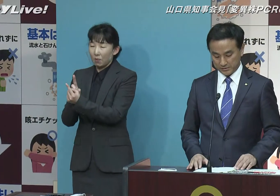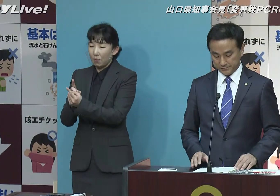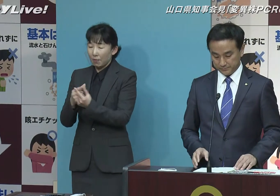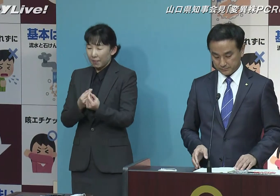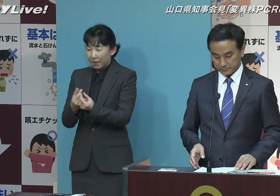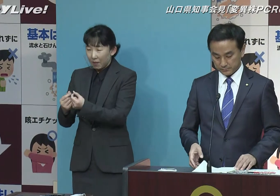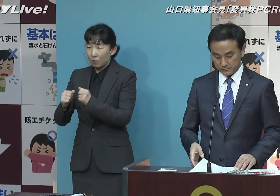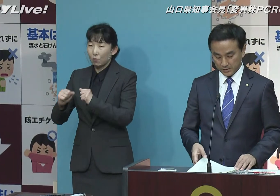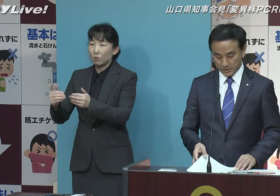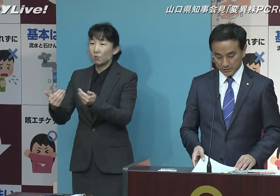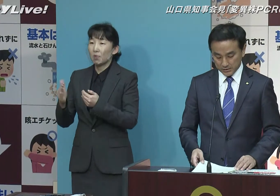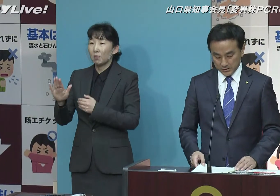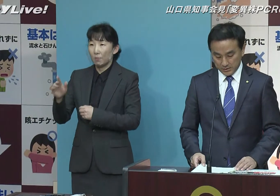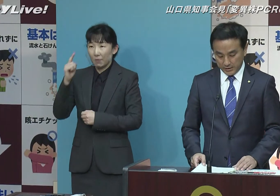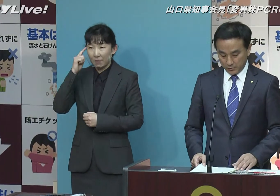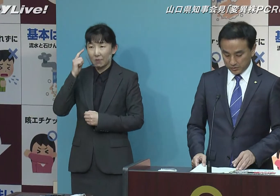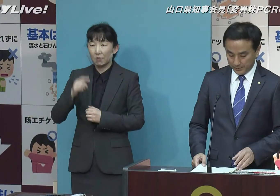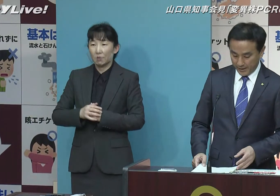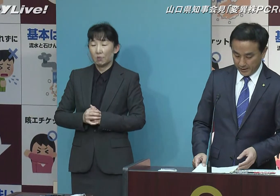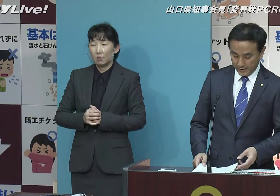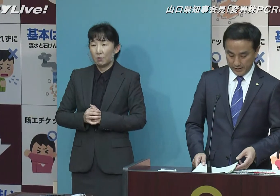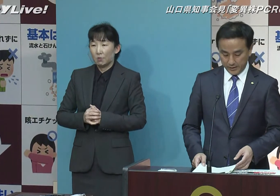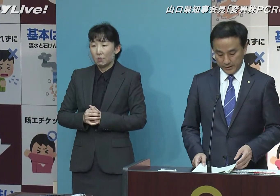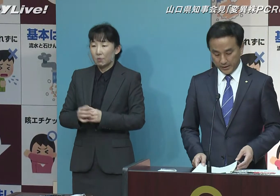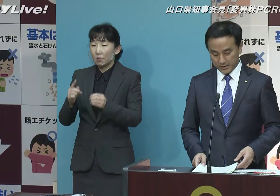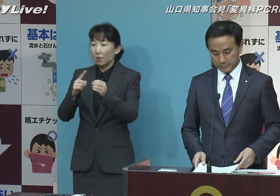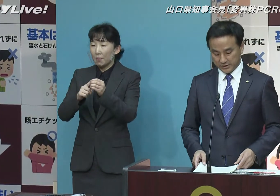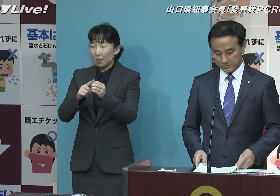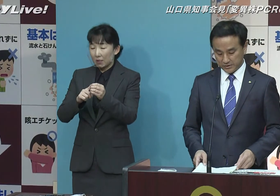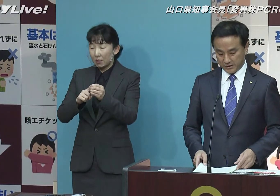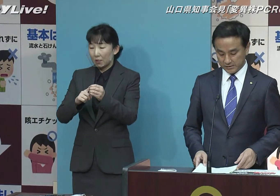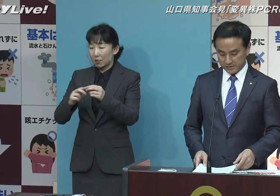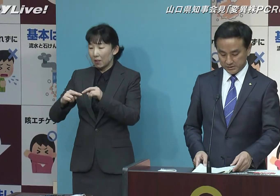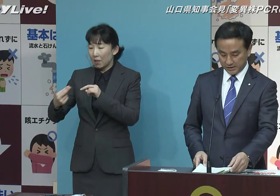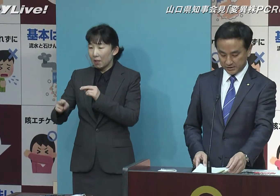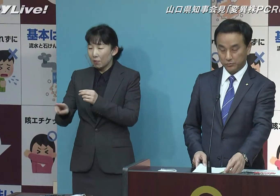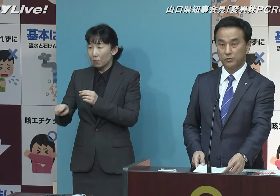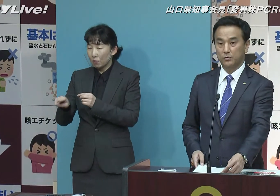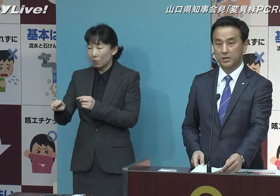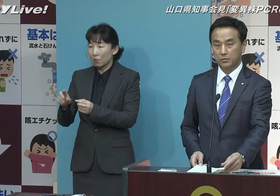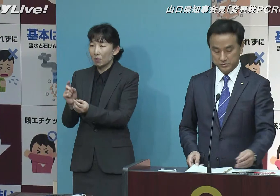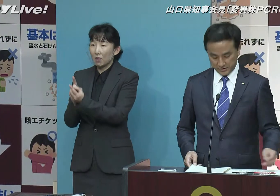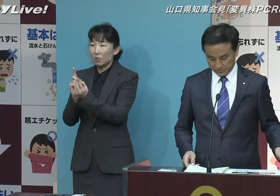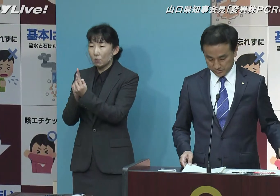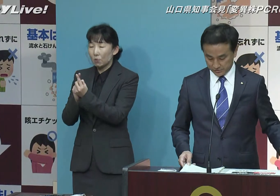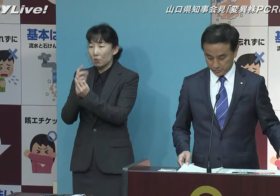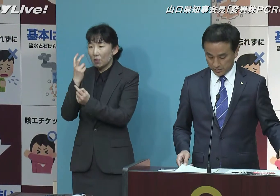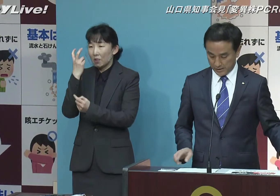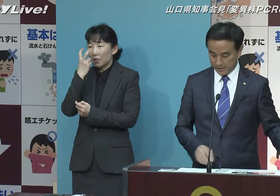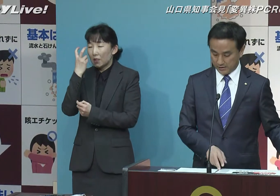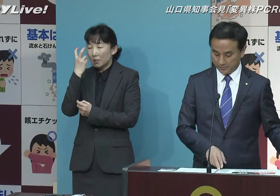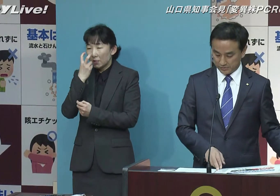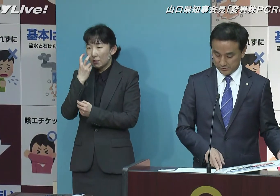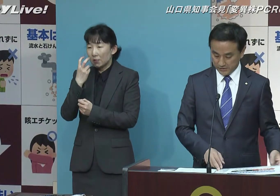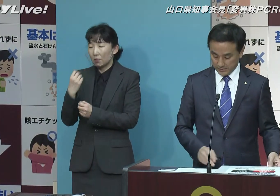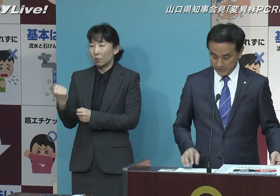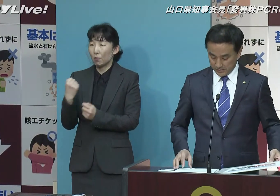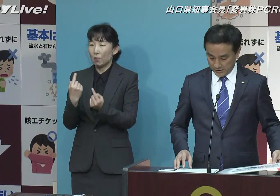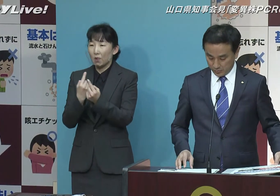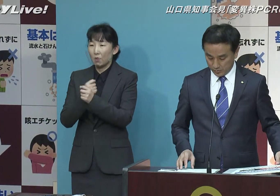があります。このため変異株に対する監視体制の強化をしていく必要があります